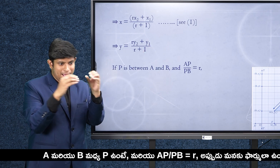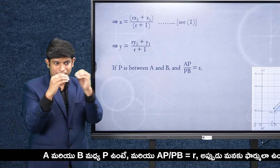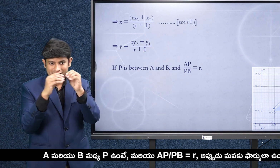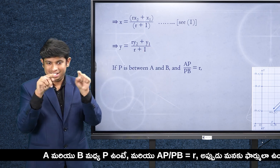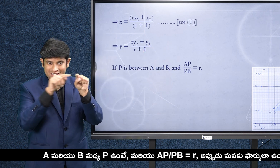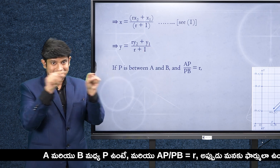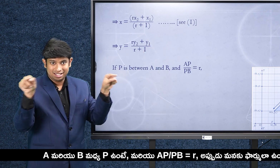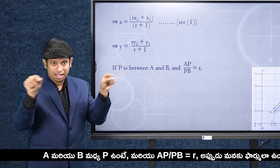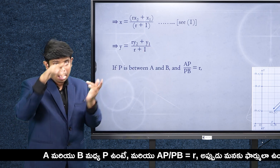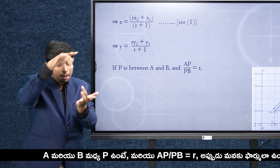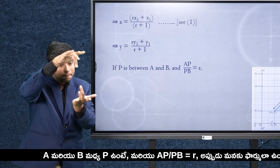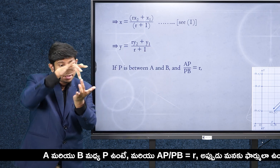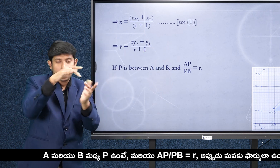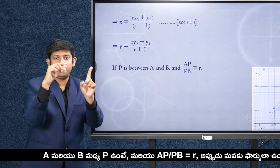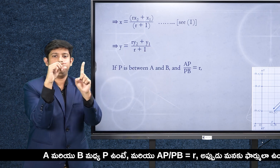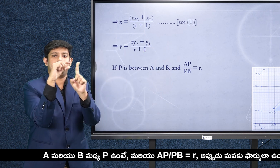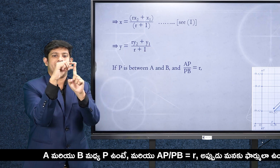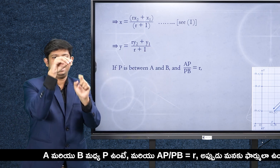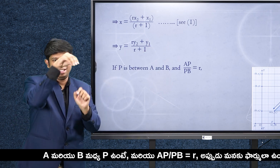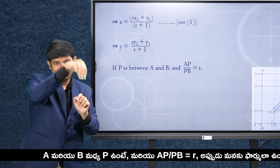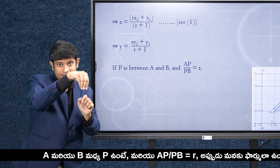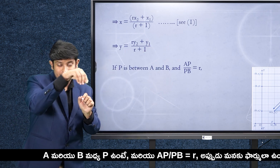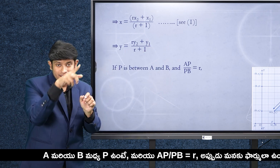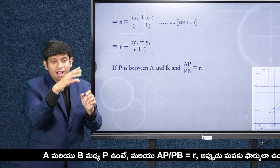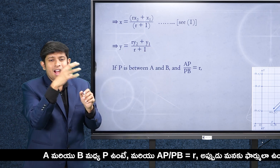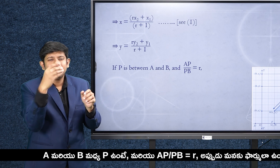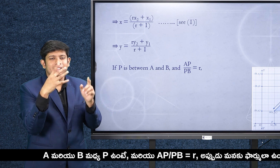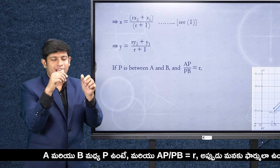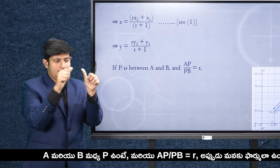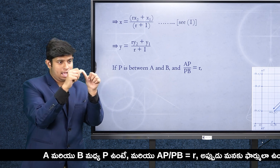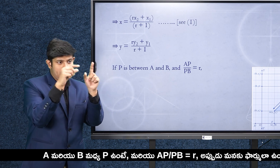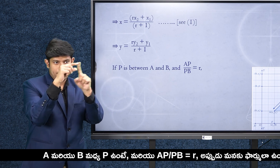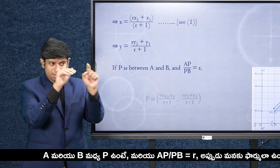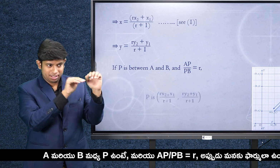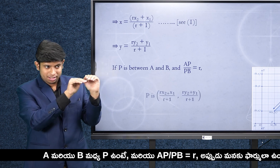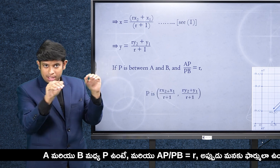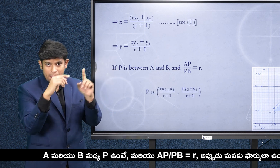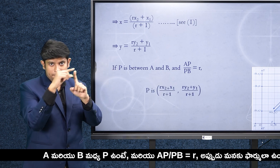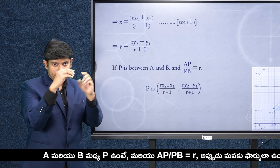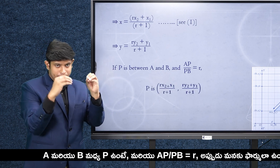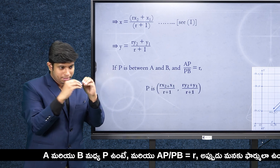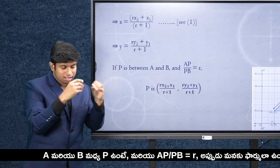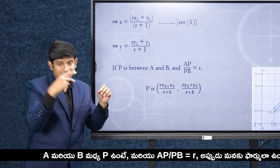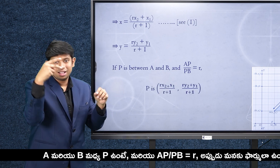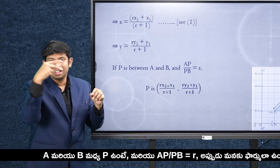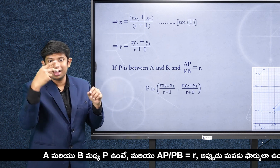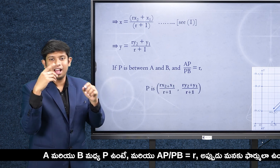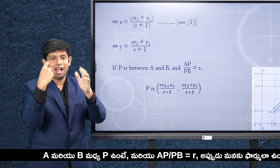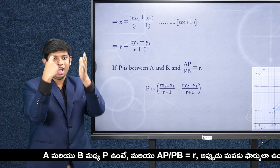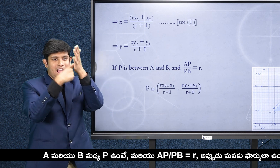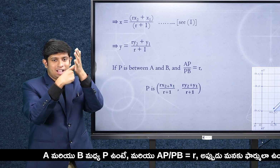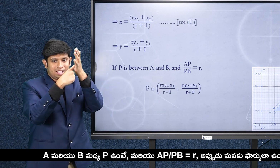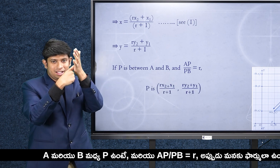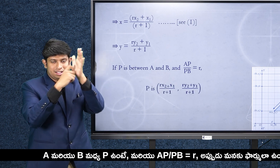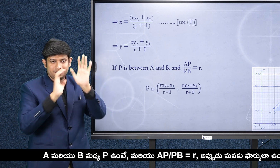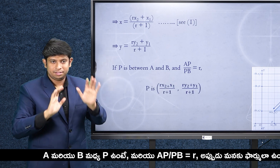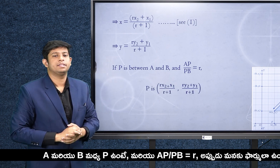a మరియు బి మధ్య p ఉంటే మరియు ap/pb = అప్పుడు మనకు